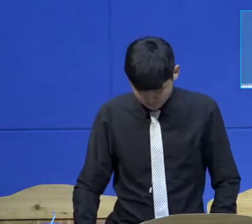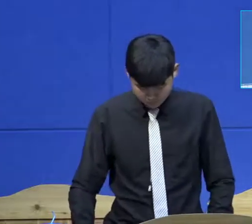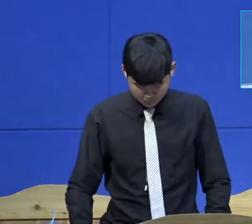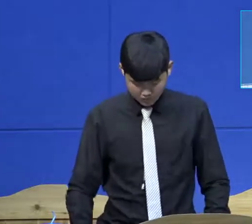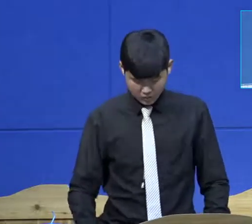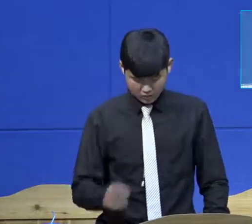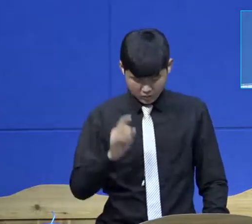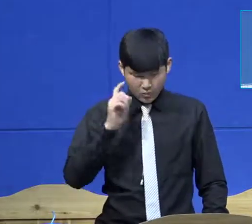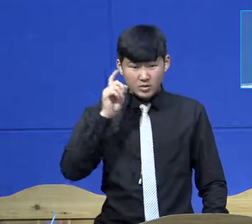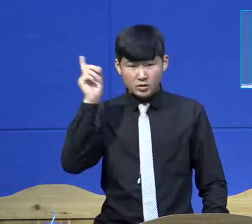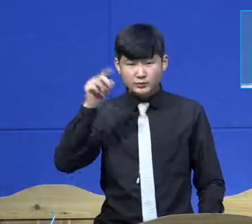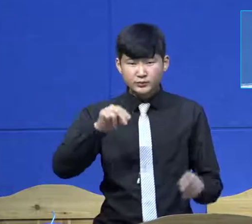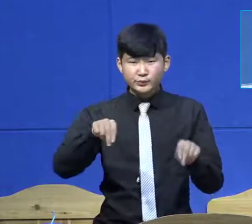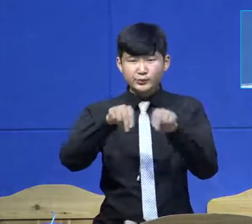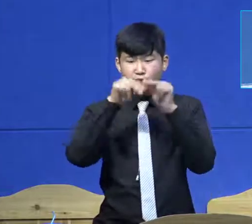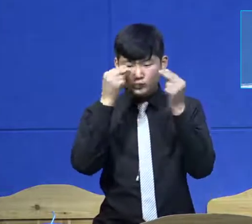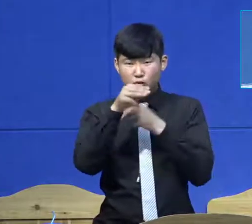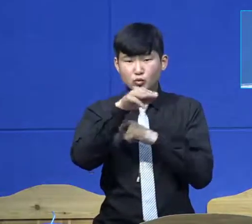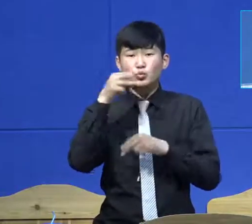Хучин тэр чуулганы түүхээс харуул